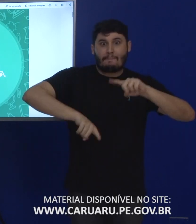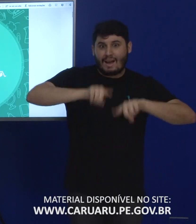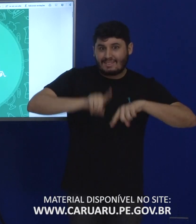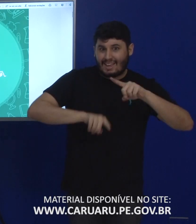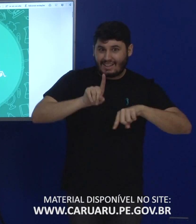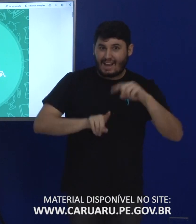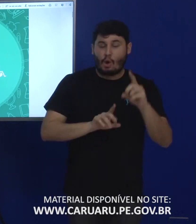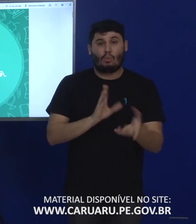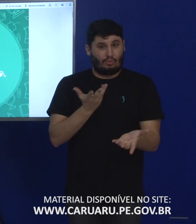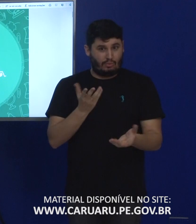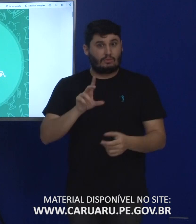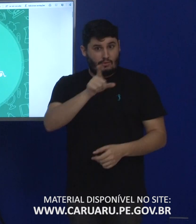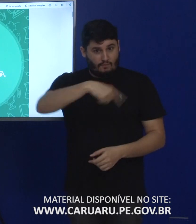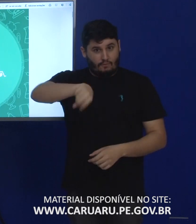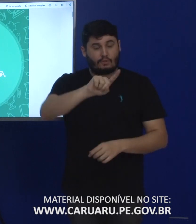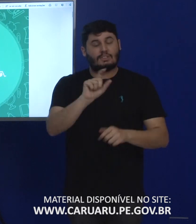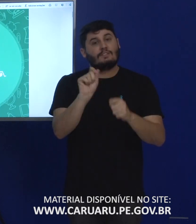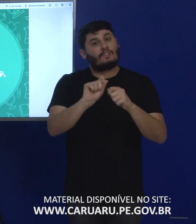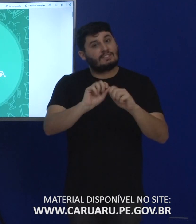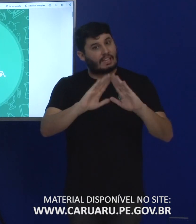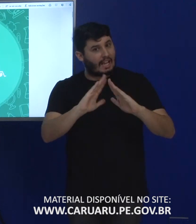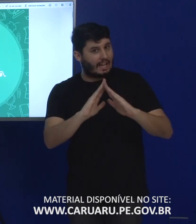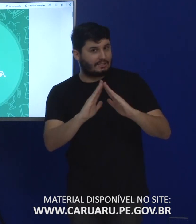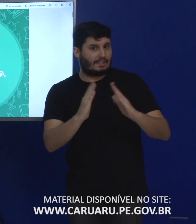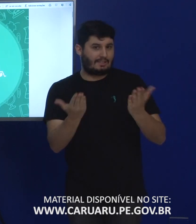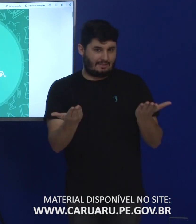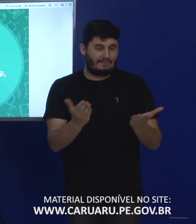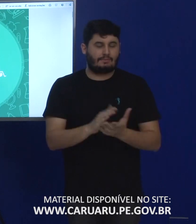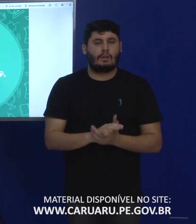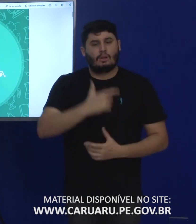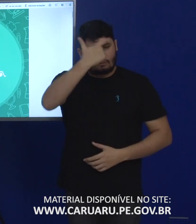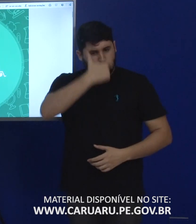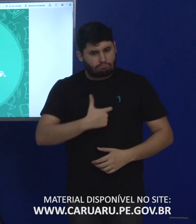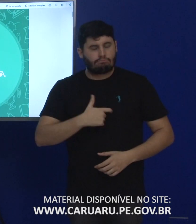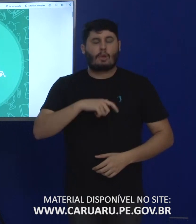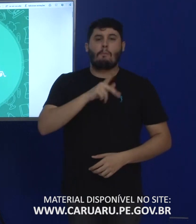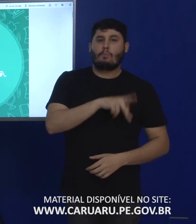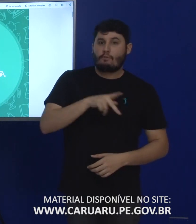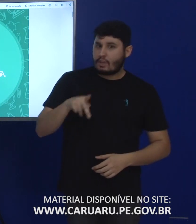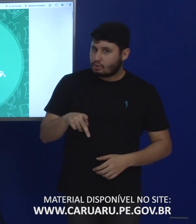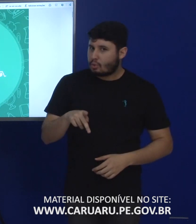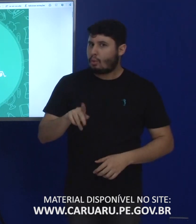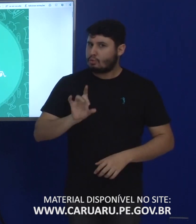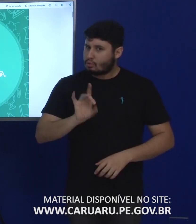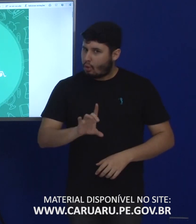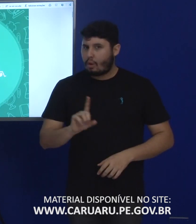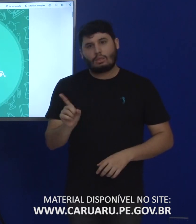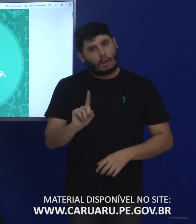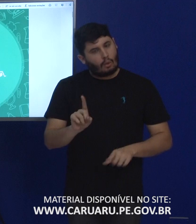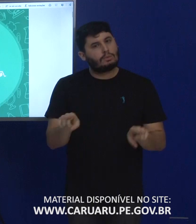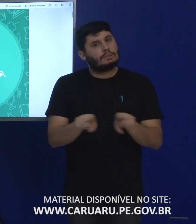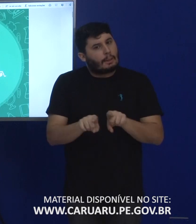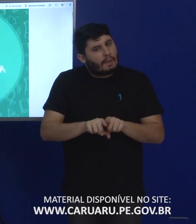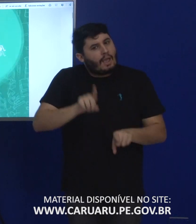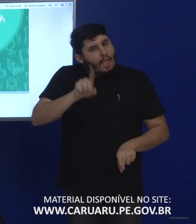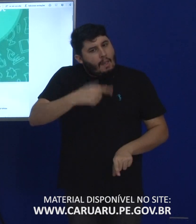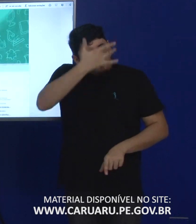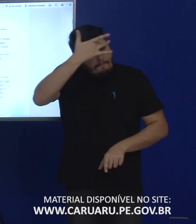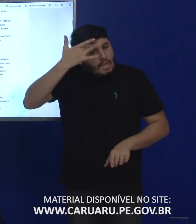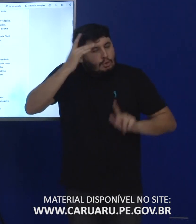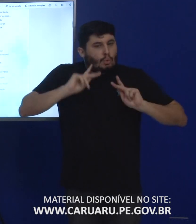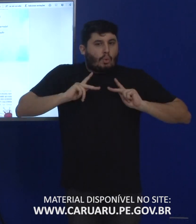domiciliar. Estamos aqui hoje não somente como educadores, mas principalmente como seres humanos, compreendendo de